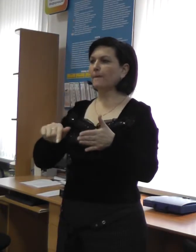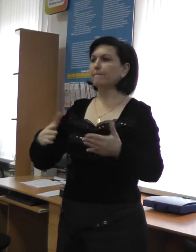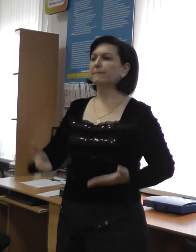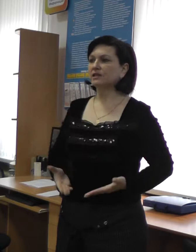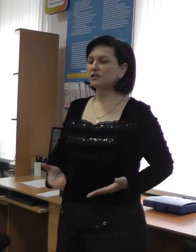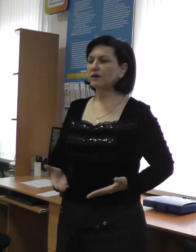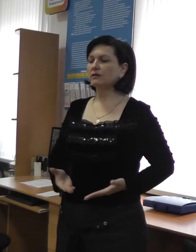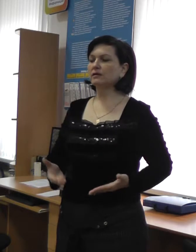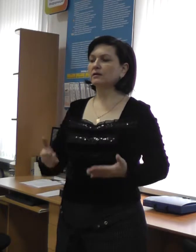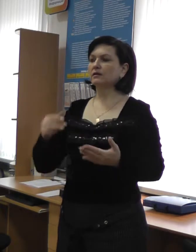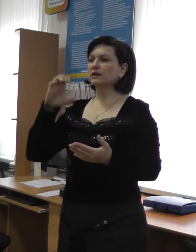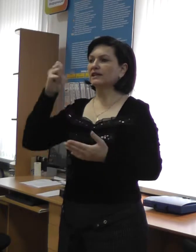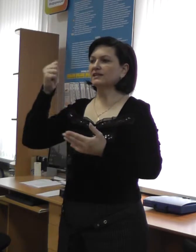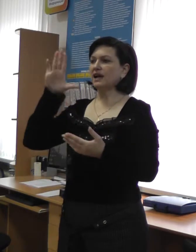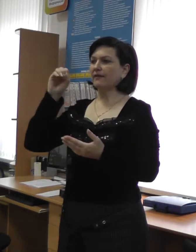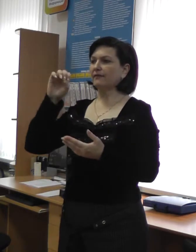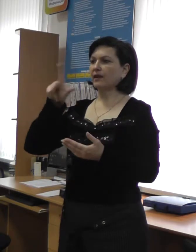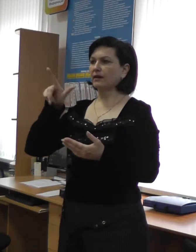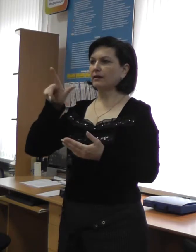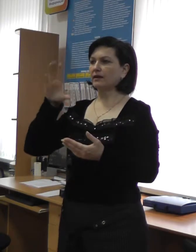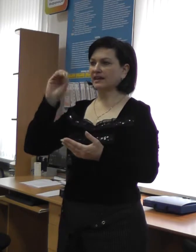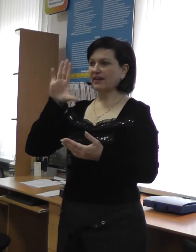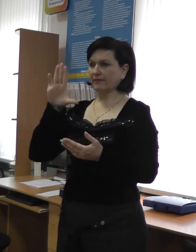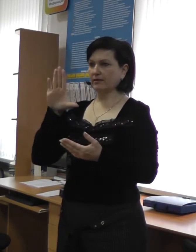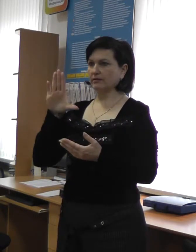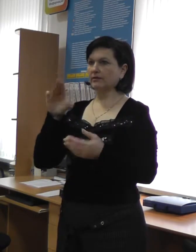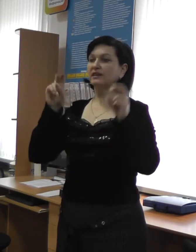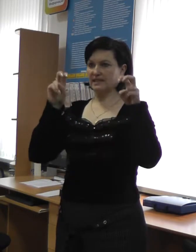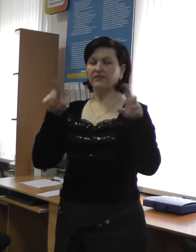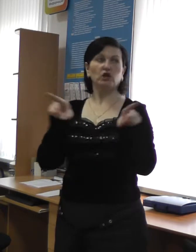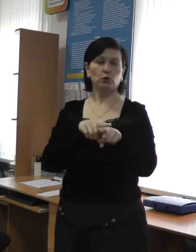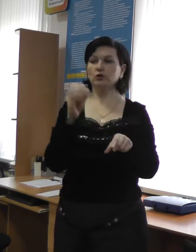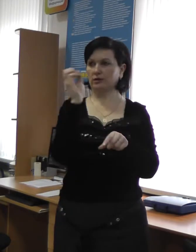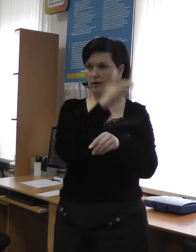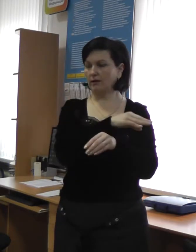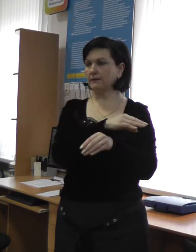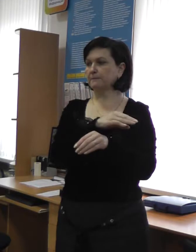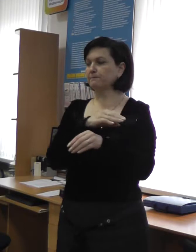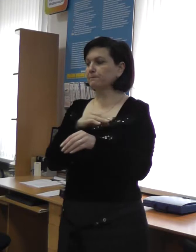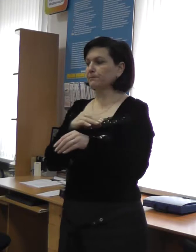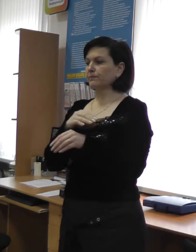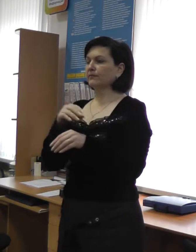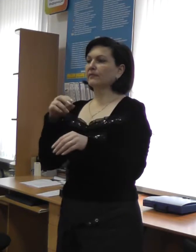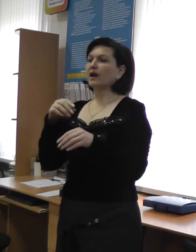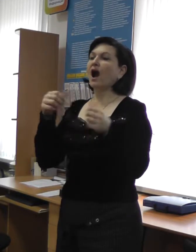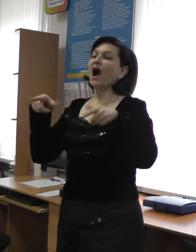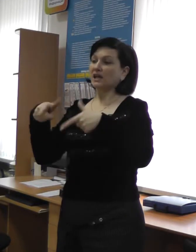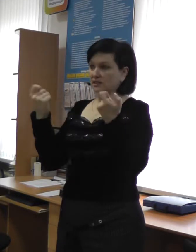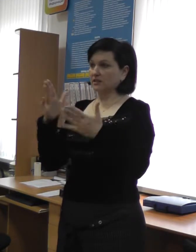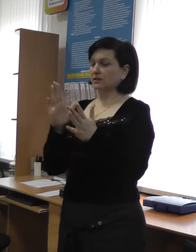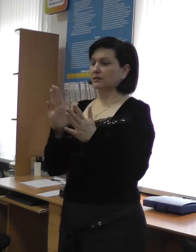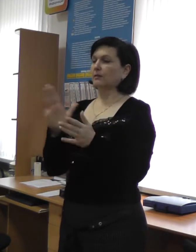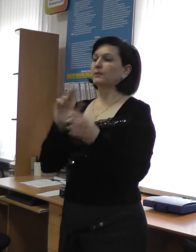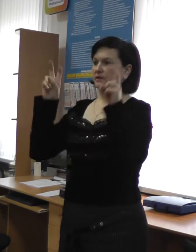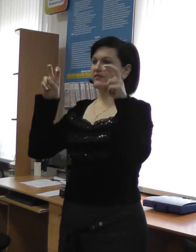ней штабс-капитана Савельева, Савельевской. Саму же гостиницу в обиходе именовали Найтаковской.